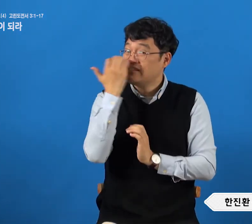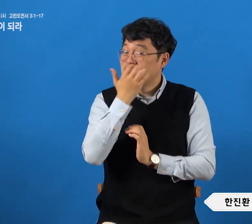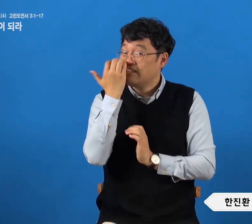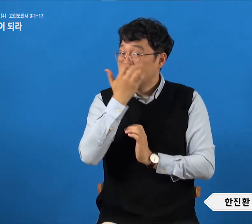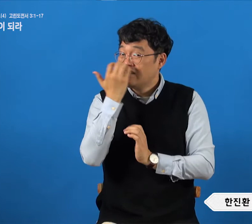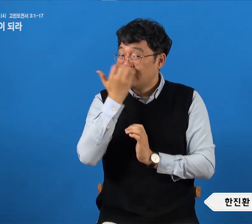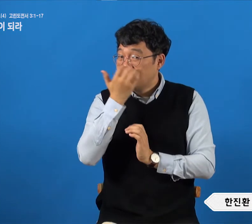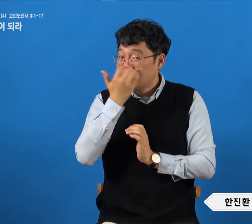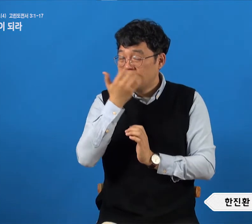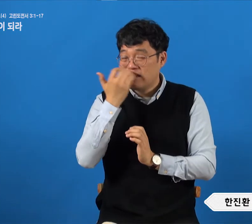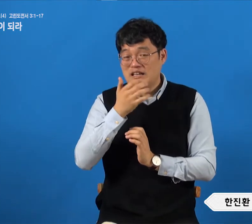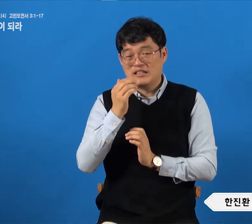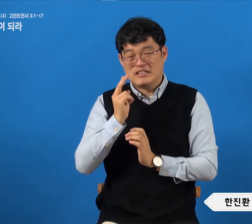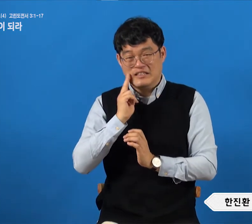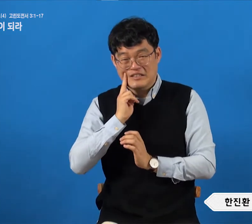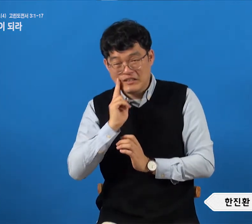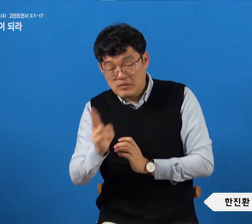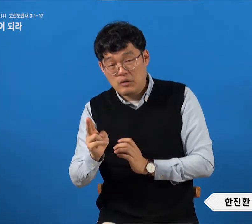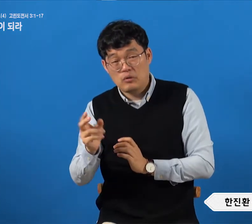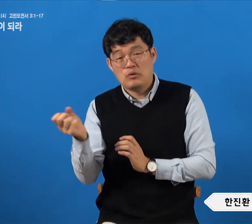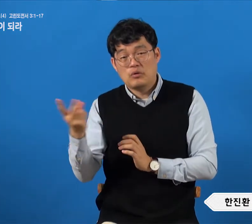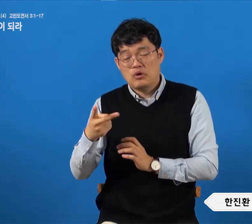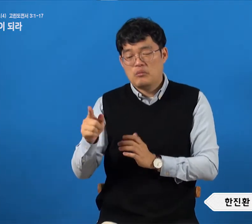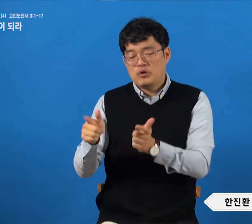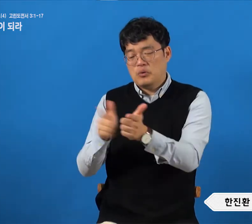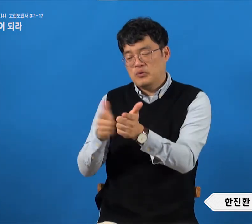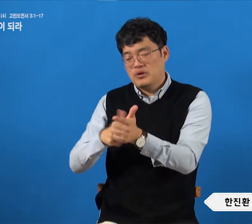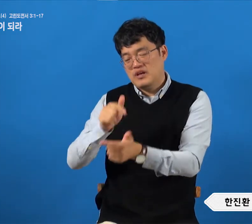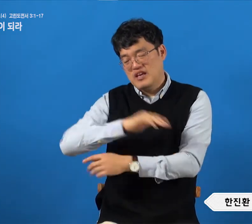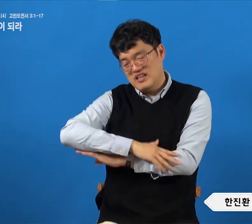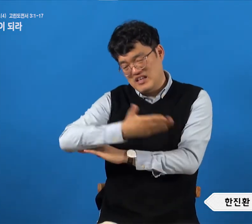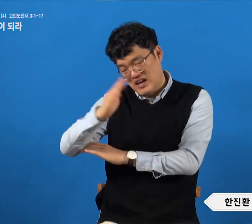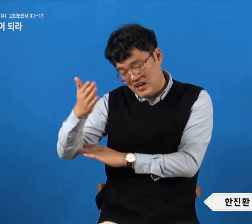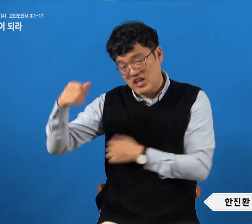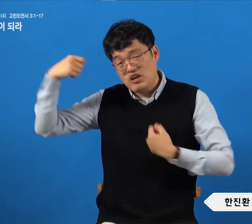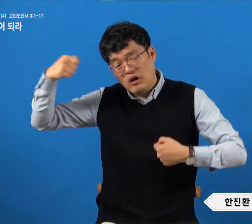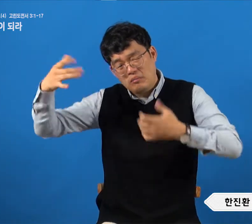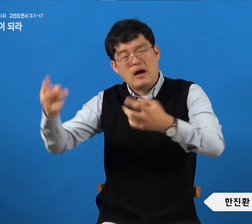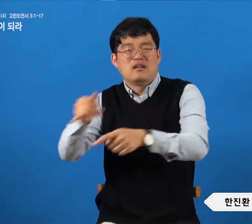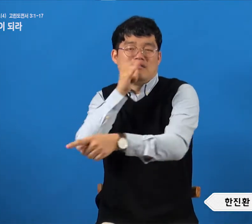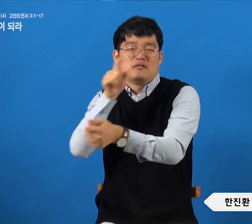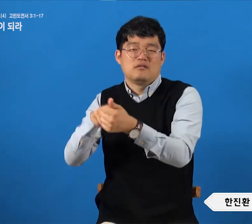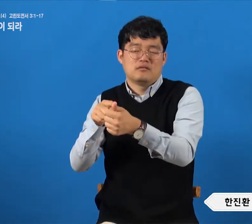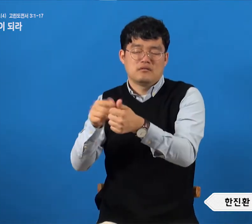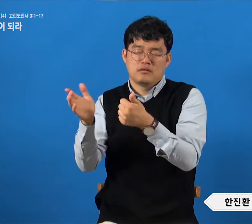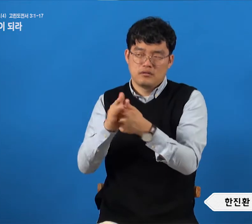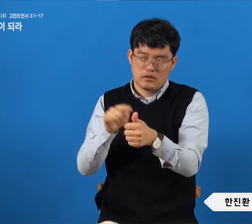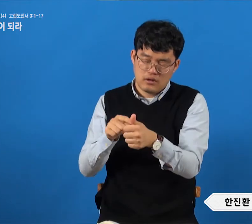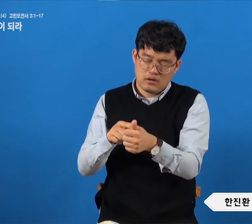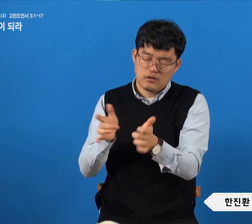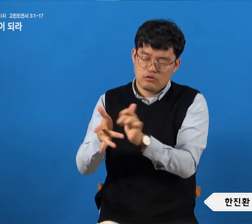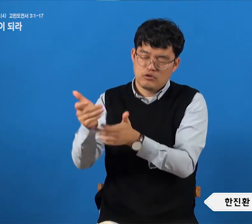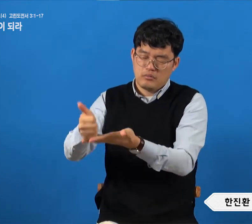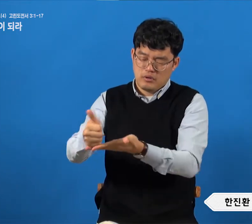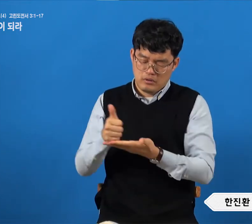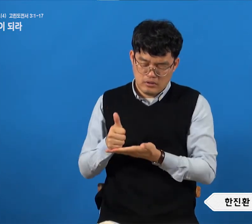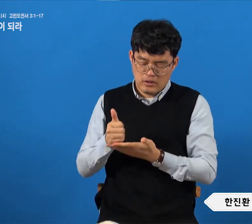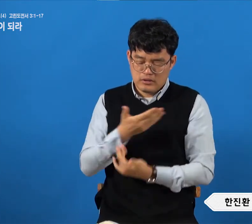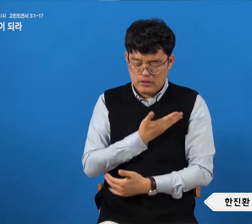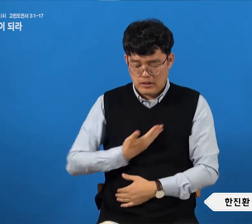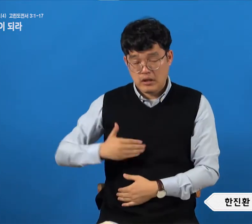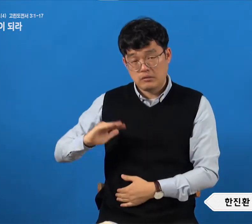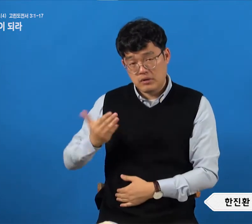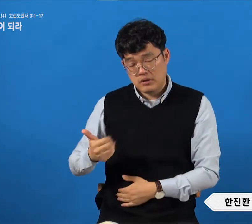문란하고 동성애 스토리도 많고 그랬습니다. 이 청년은 신자로서 내가 이제 예수님의